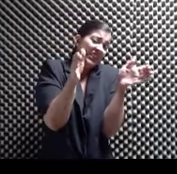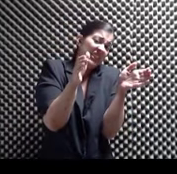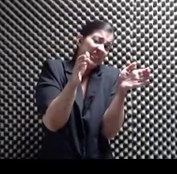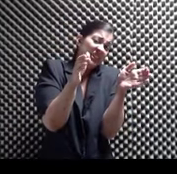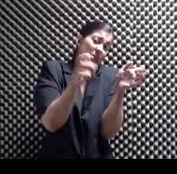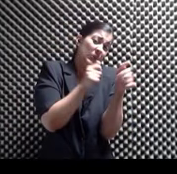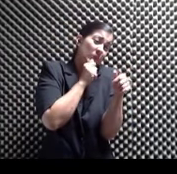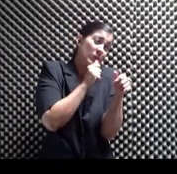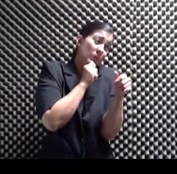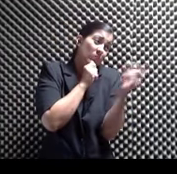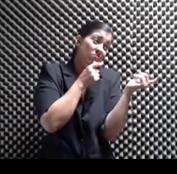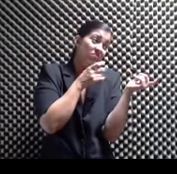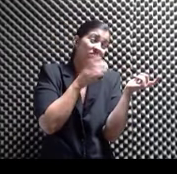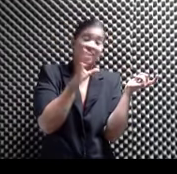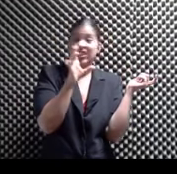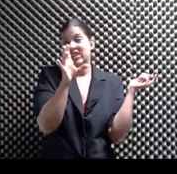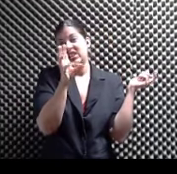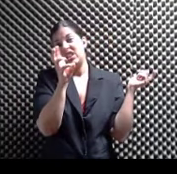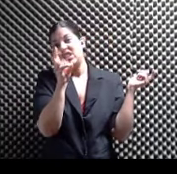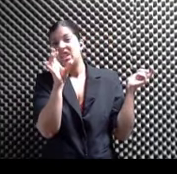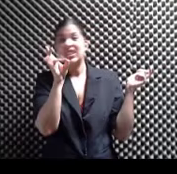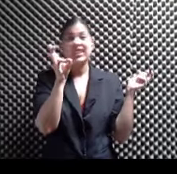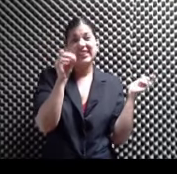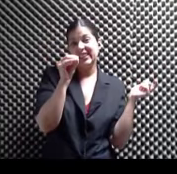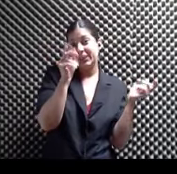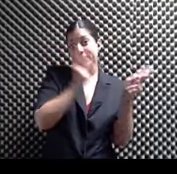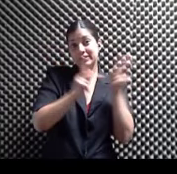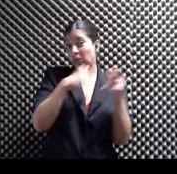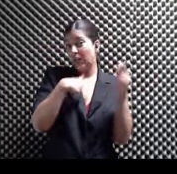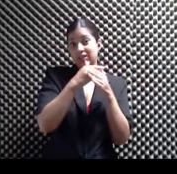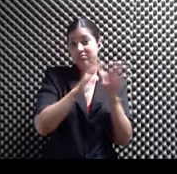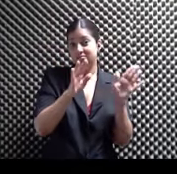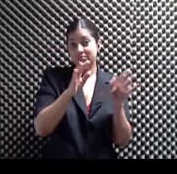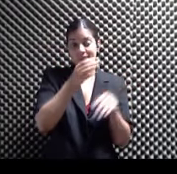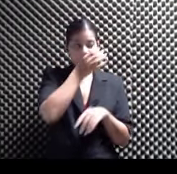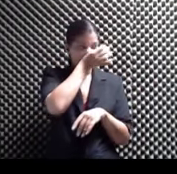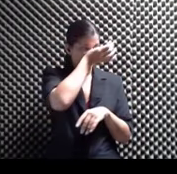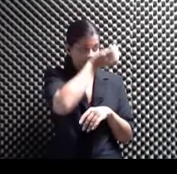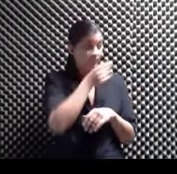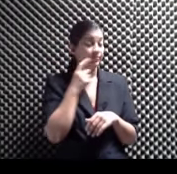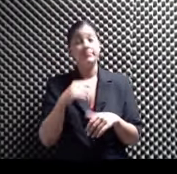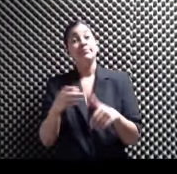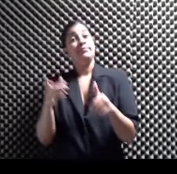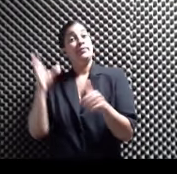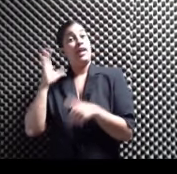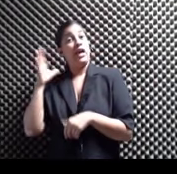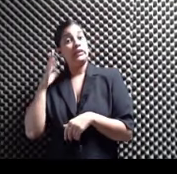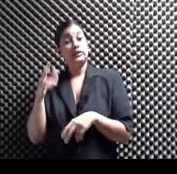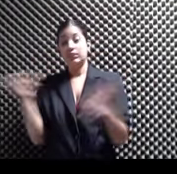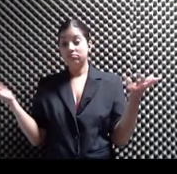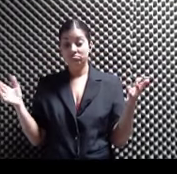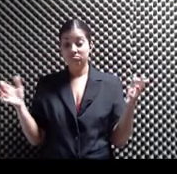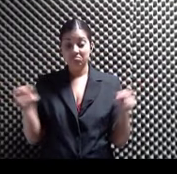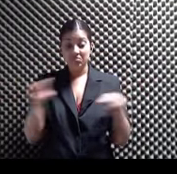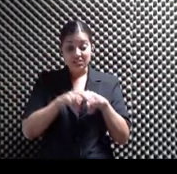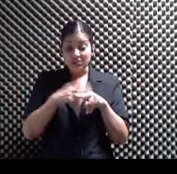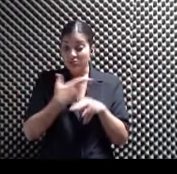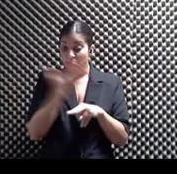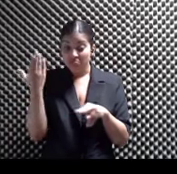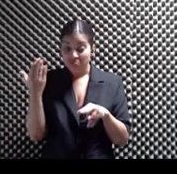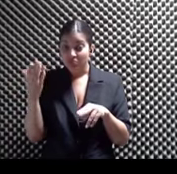íntimo. Como 70, más 60. 60 personas, la primera vez estaba sin butaca, la gente estaba sentada en el piso, fue una